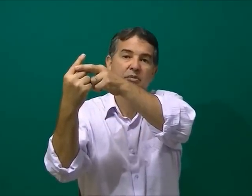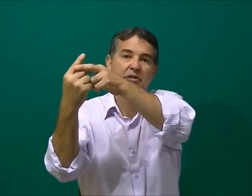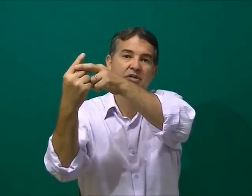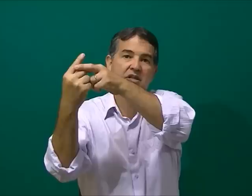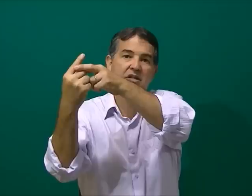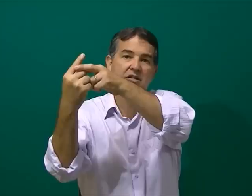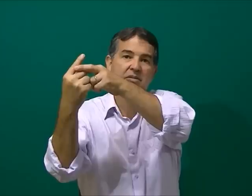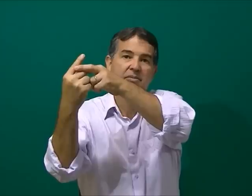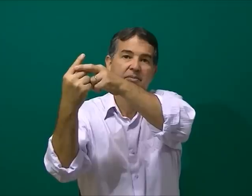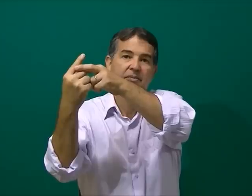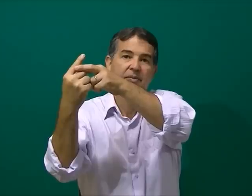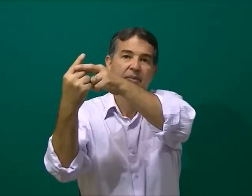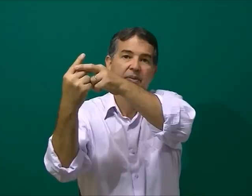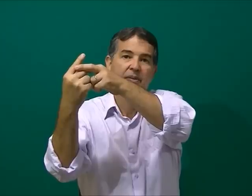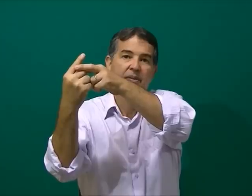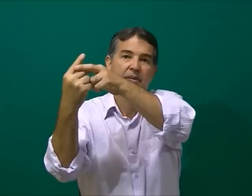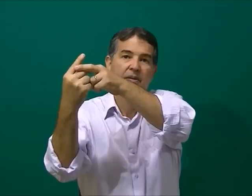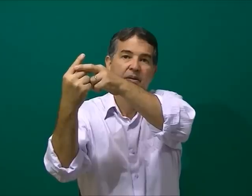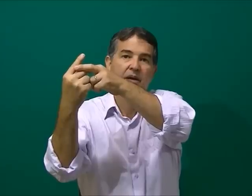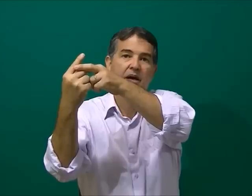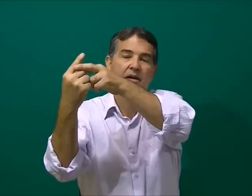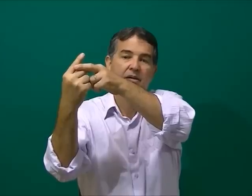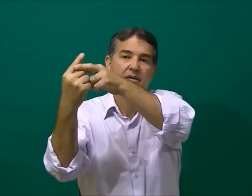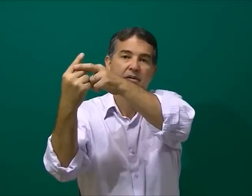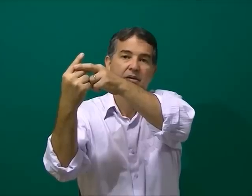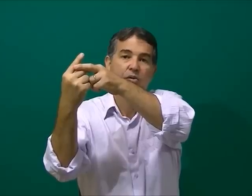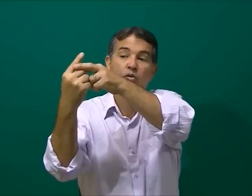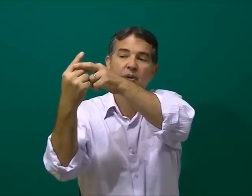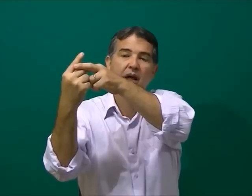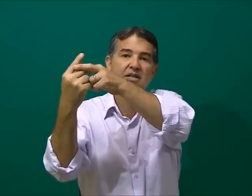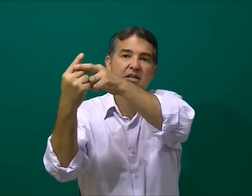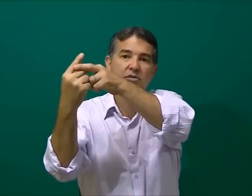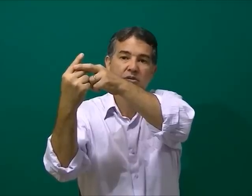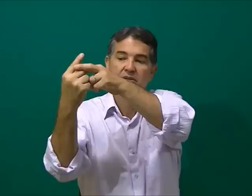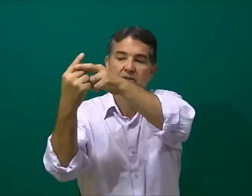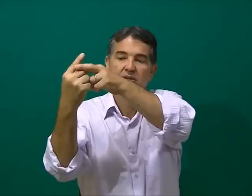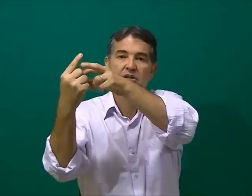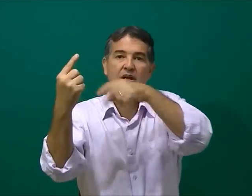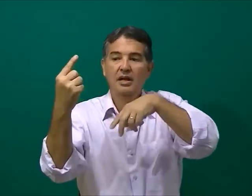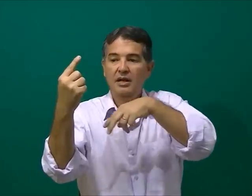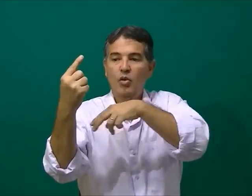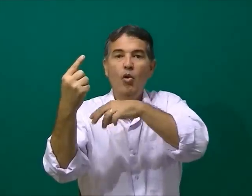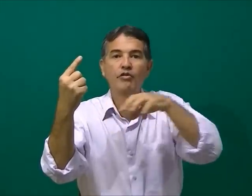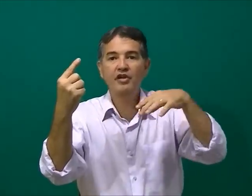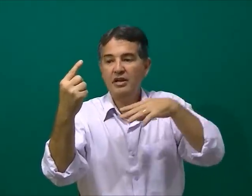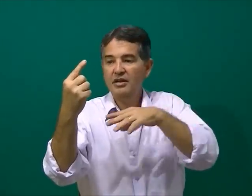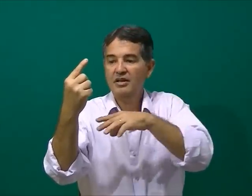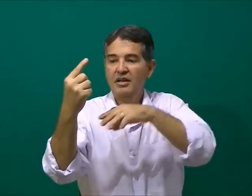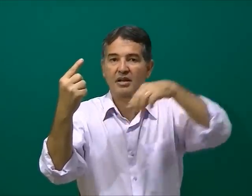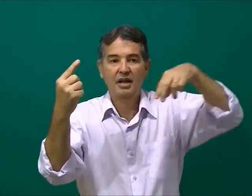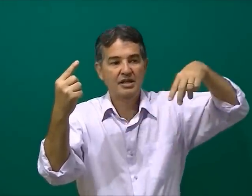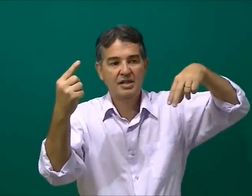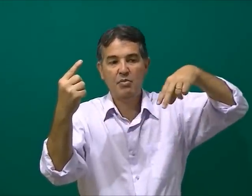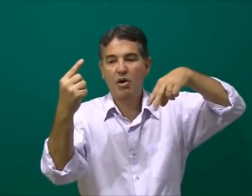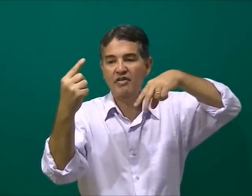para vocês a compreensão de que houve este